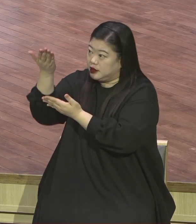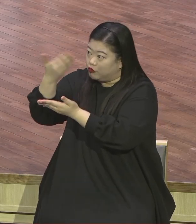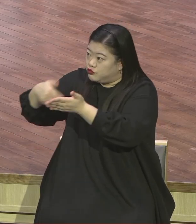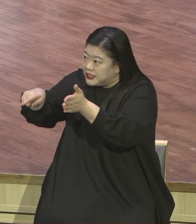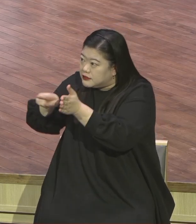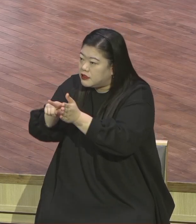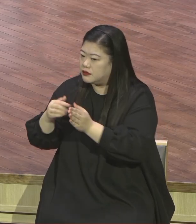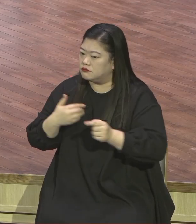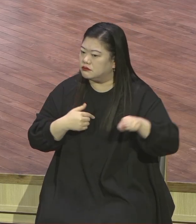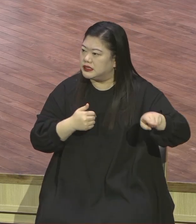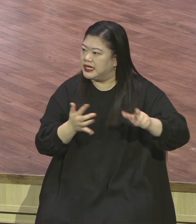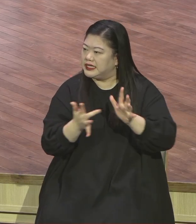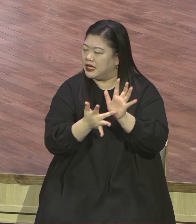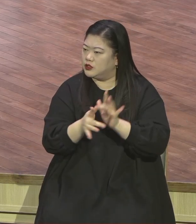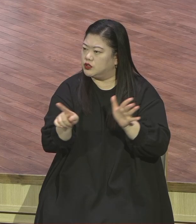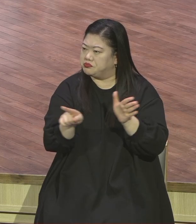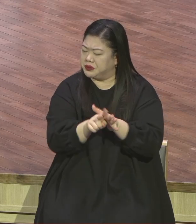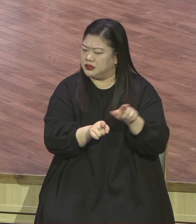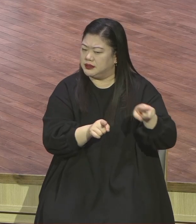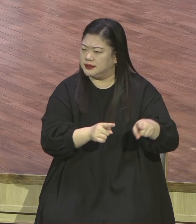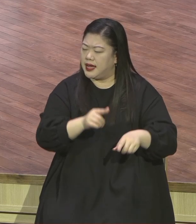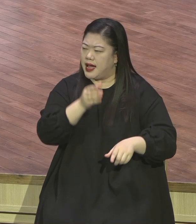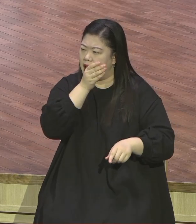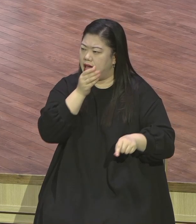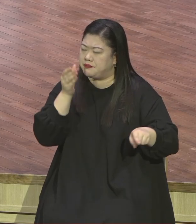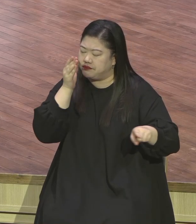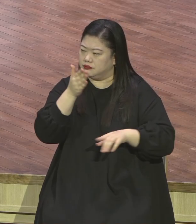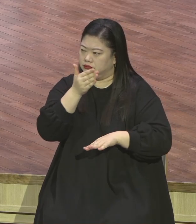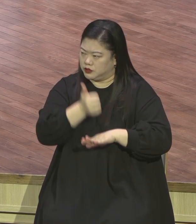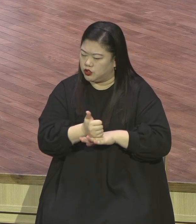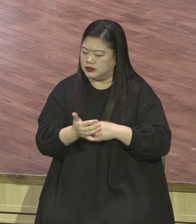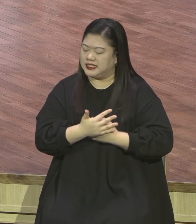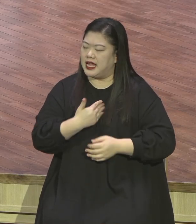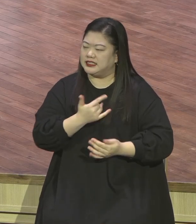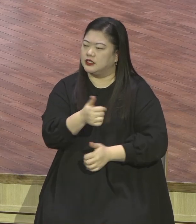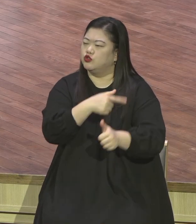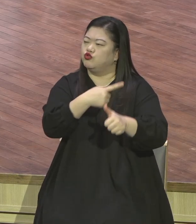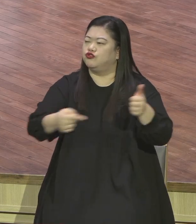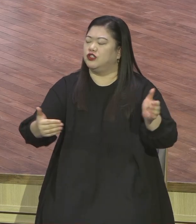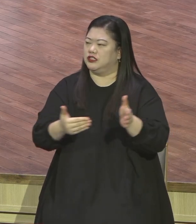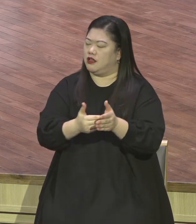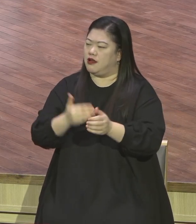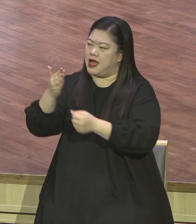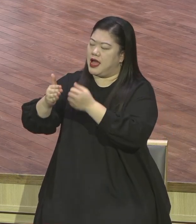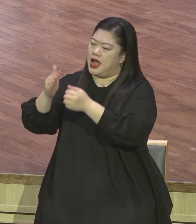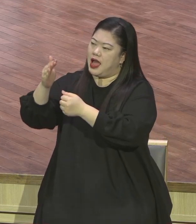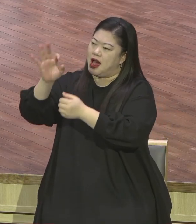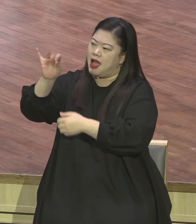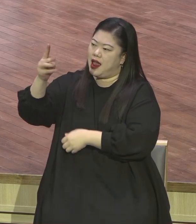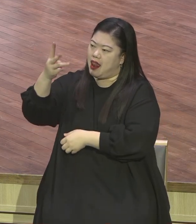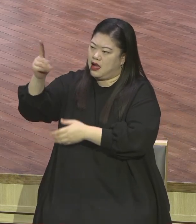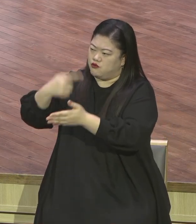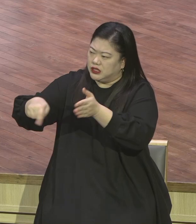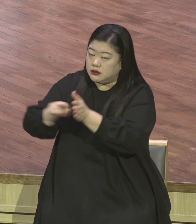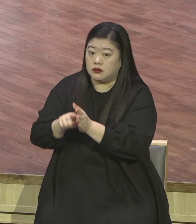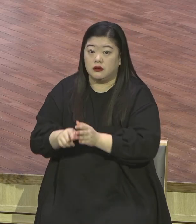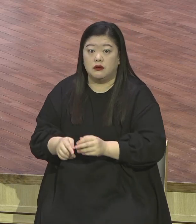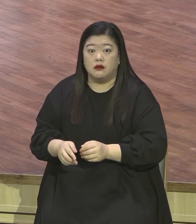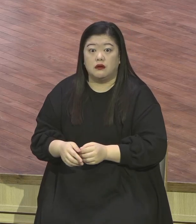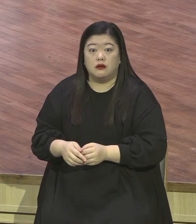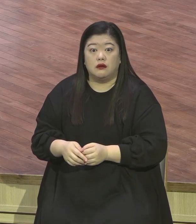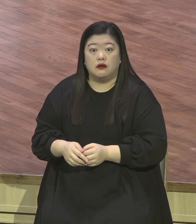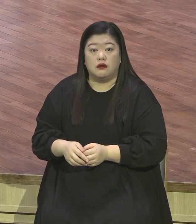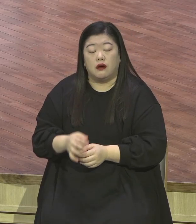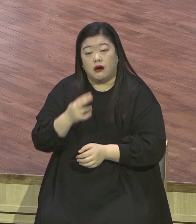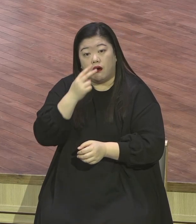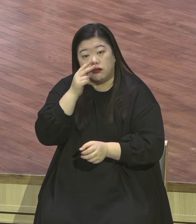종교는요 결국 죽이는 겁니다. 사람을 죽이는 거예요. 이것이 종교생활 하는